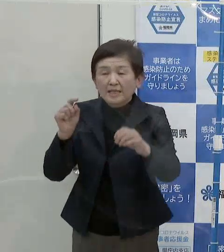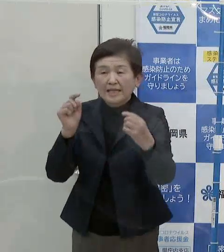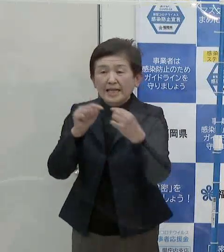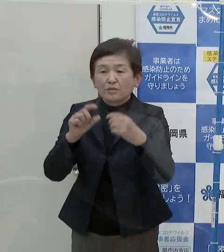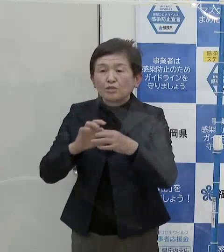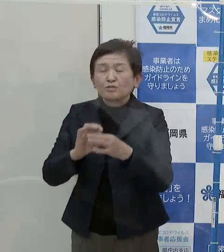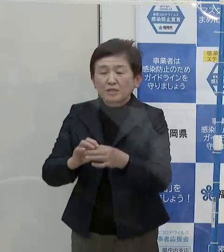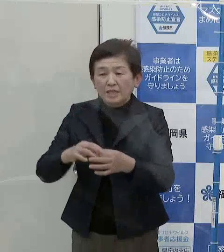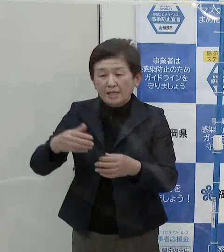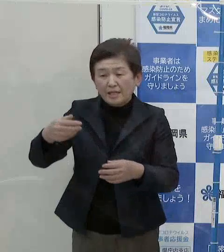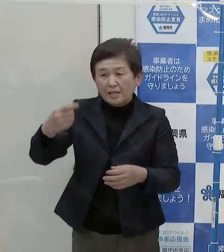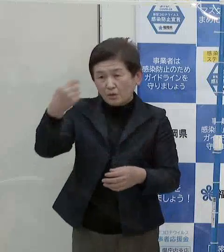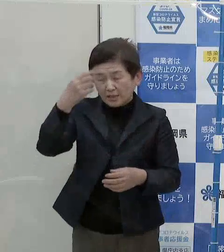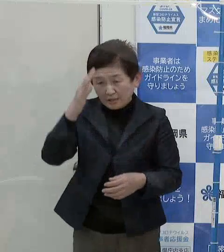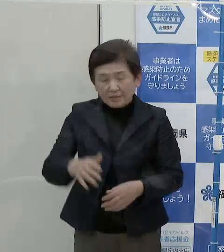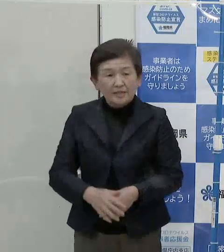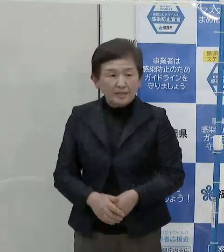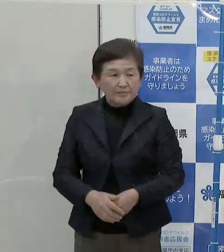ください。